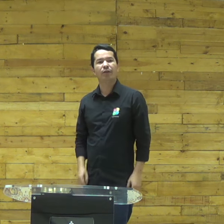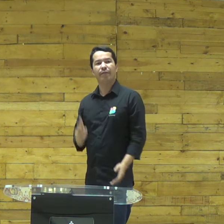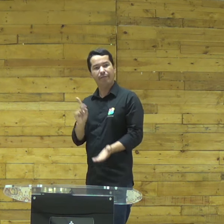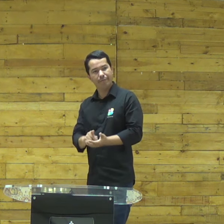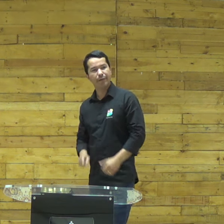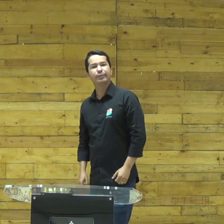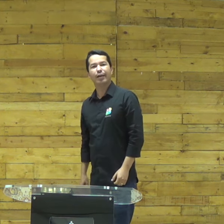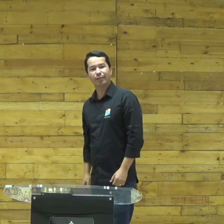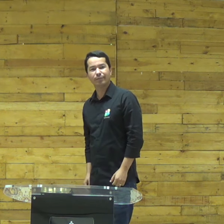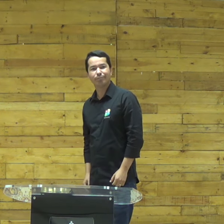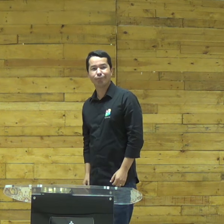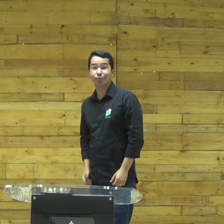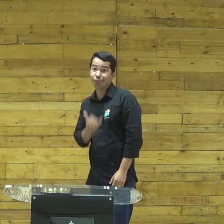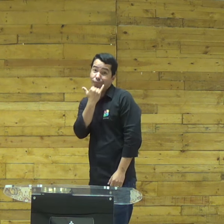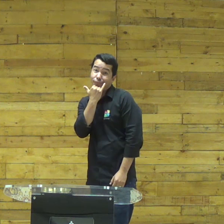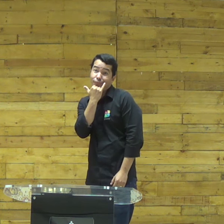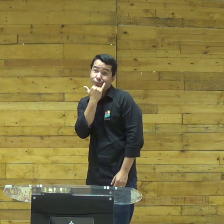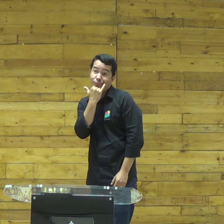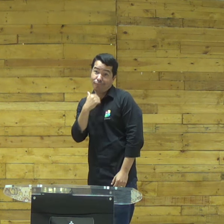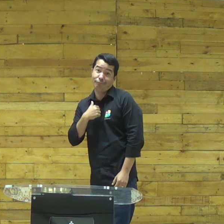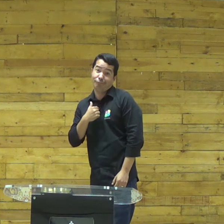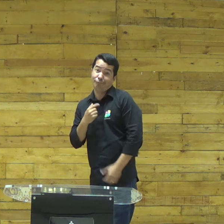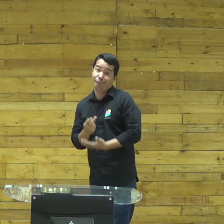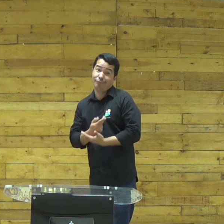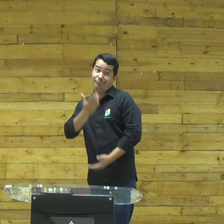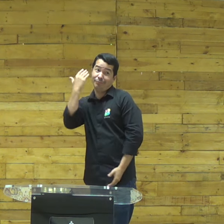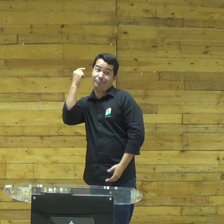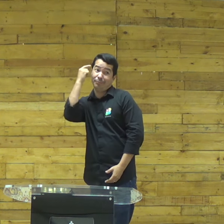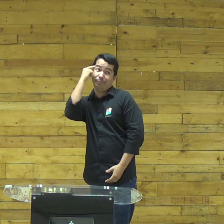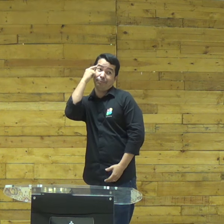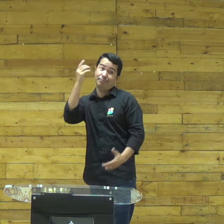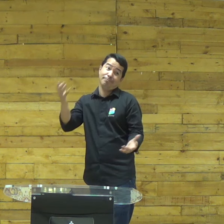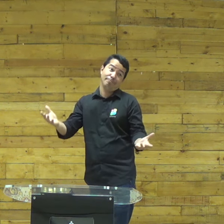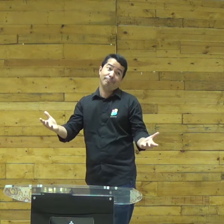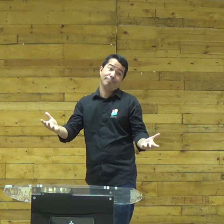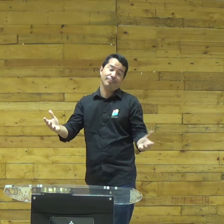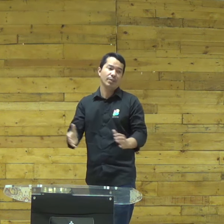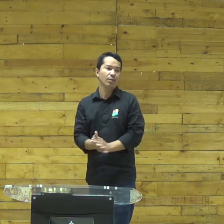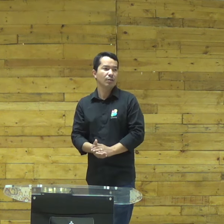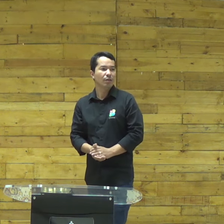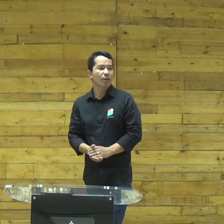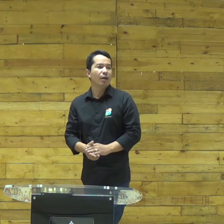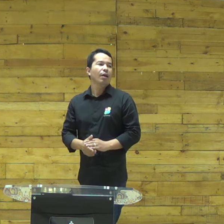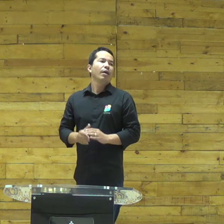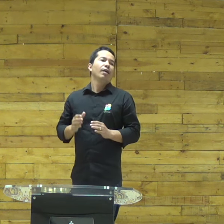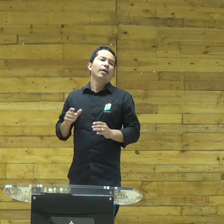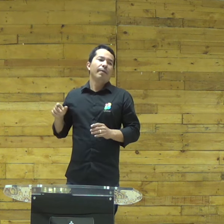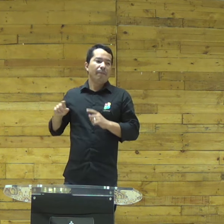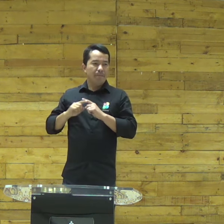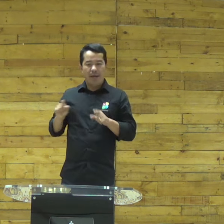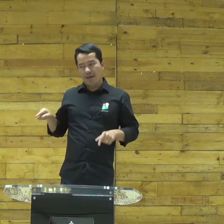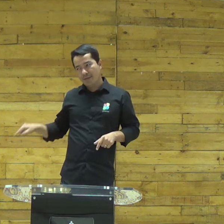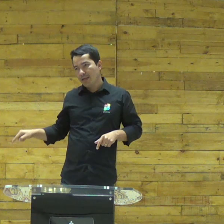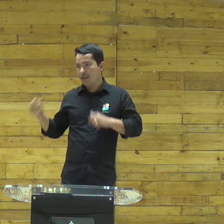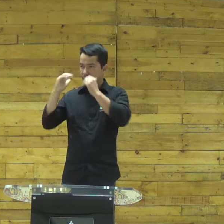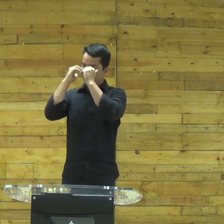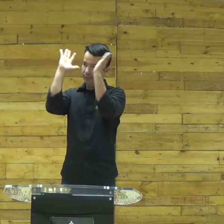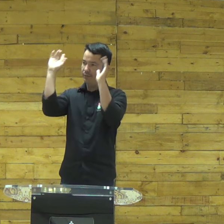que chatice é verdade achava uma chatice Me desculpe eu era errado não sabia das coisas mas esse